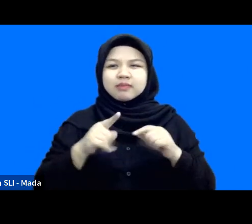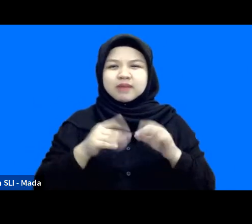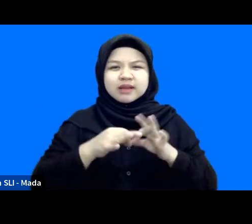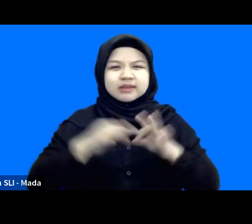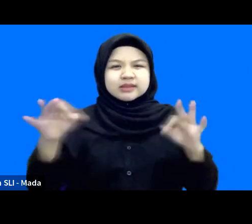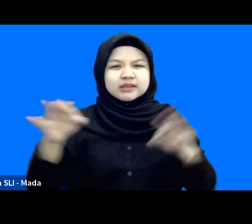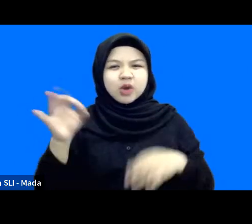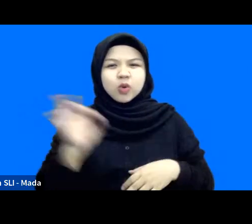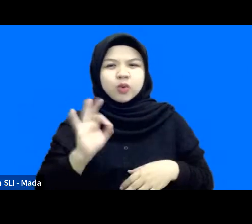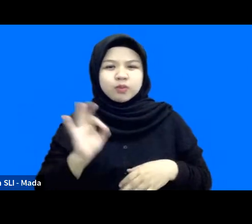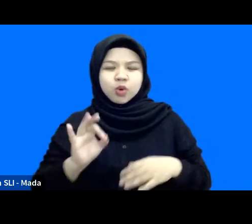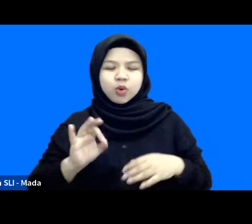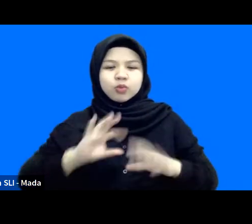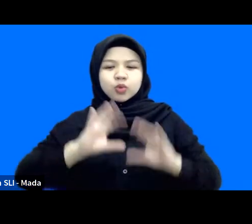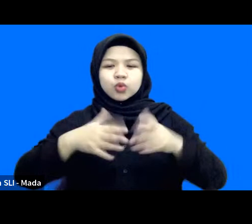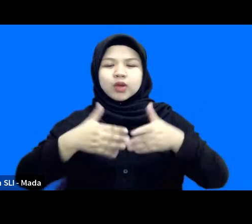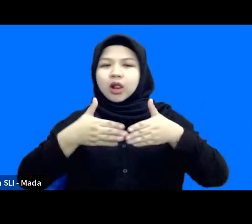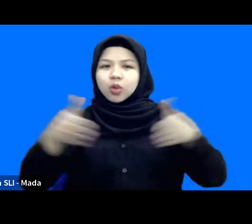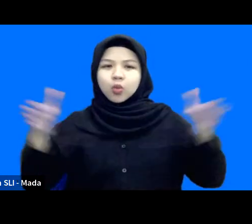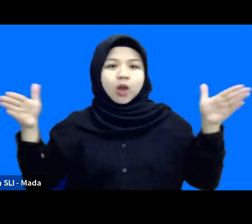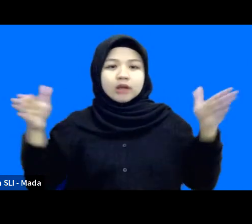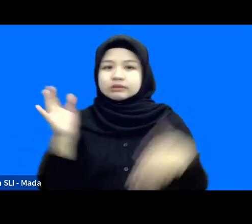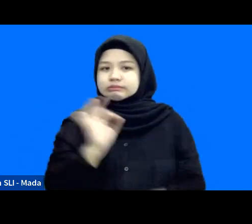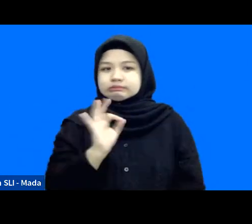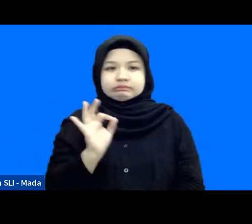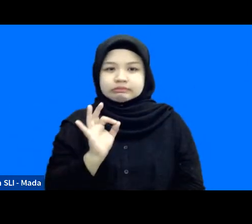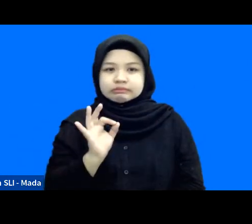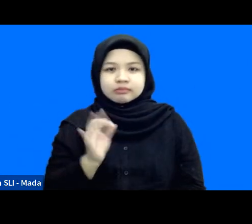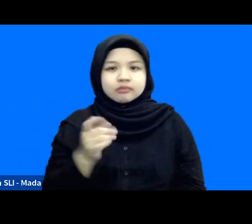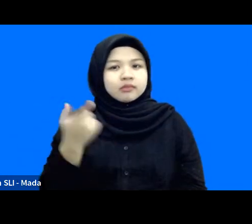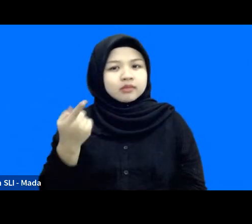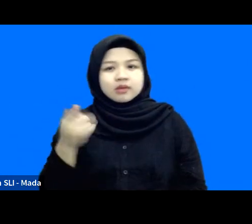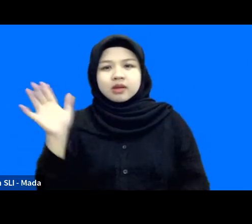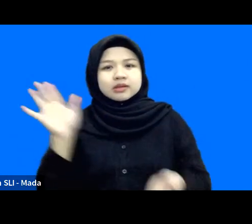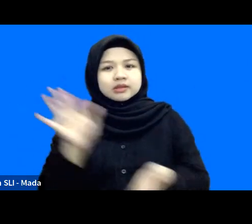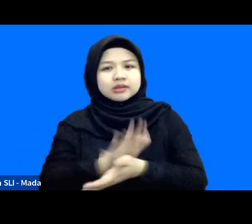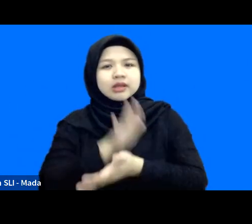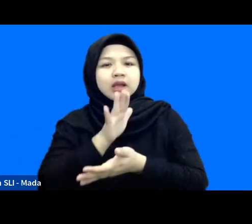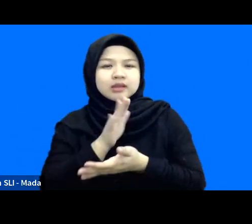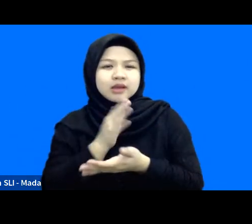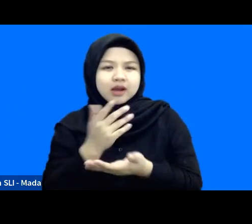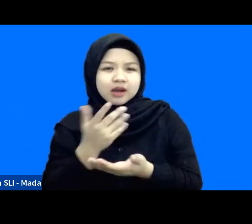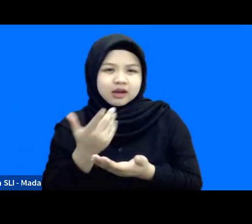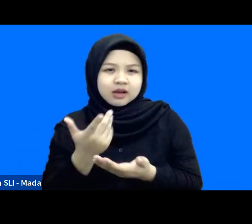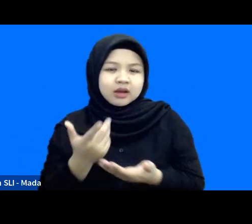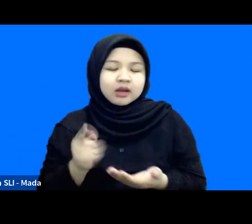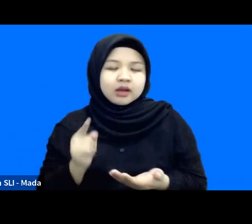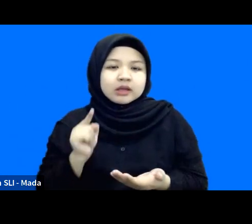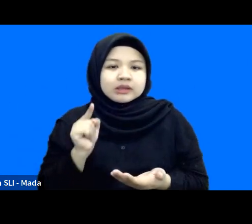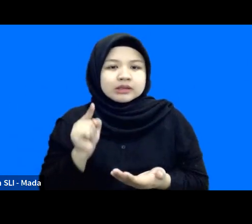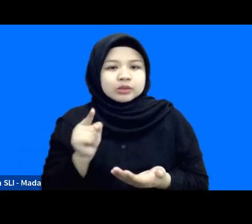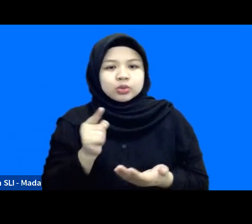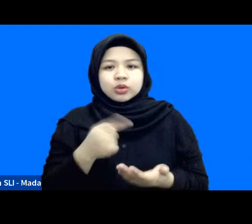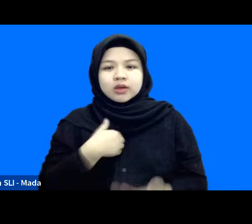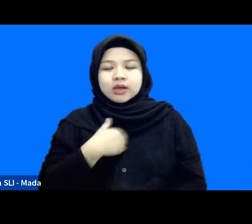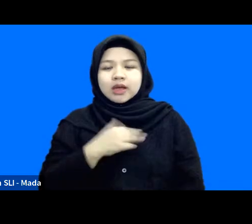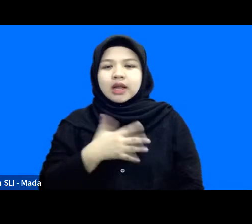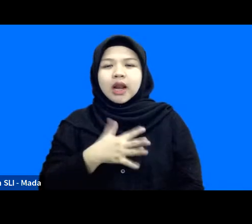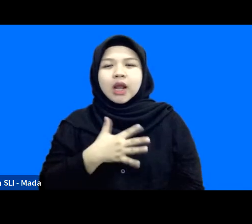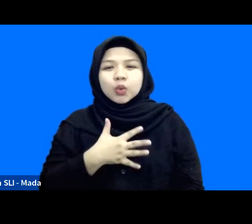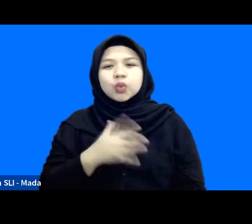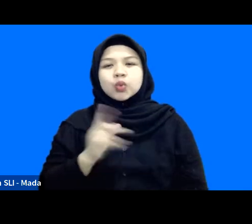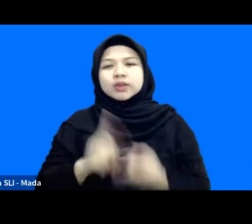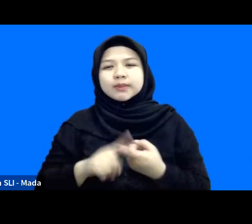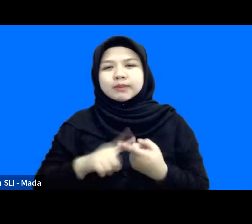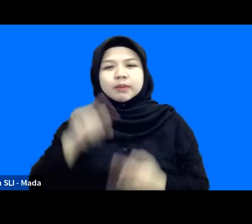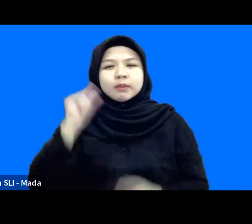eksplorasi dunia yang lebih luas. Dan ini sangat-sangat disayangkan dan menjadi salah satu keraguan untuk teman-teman